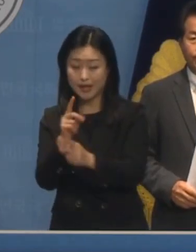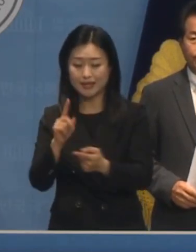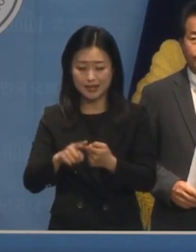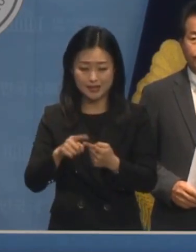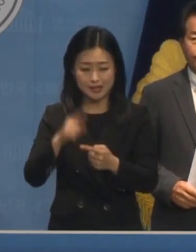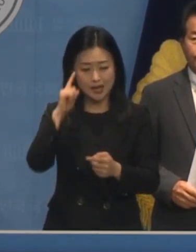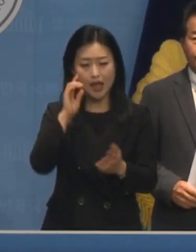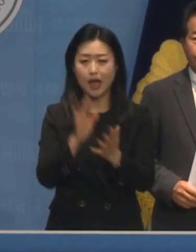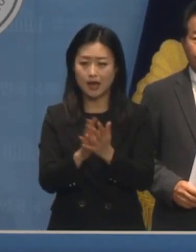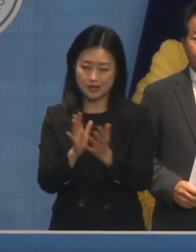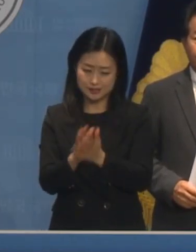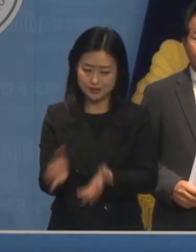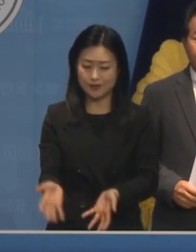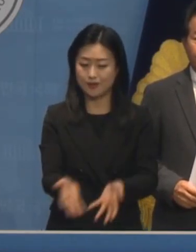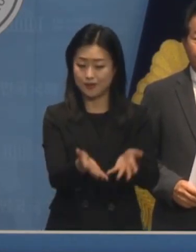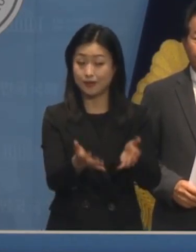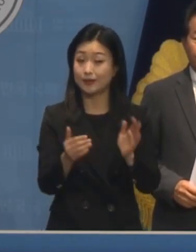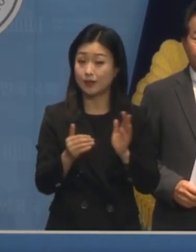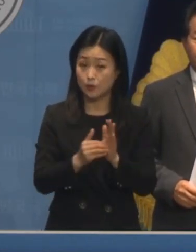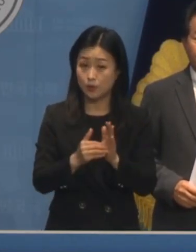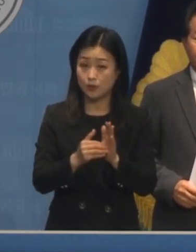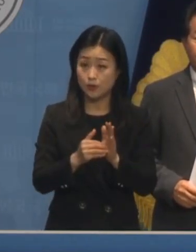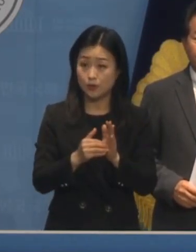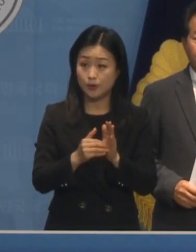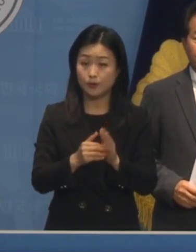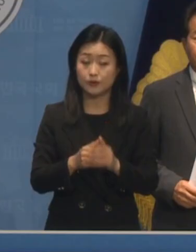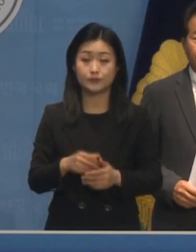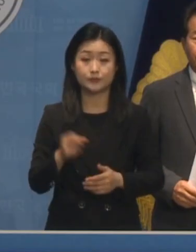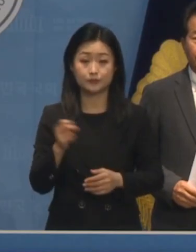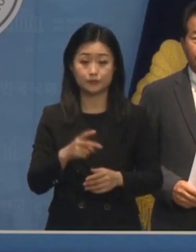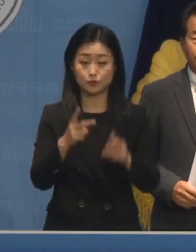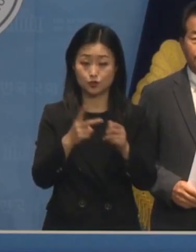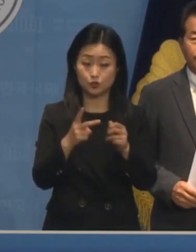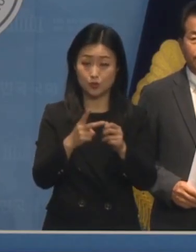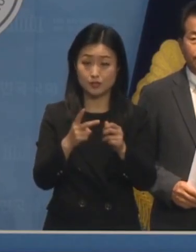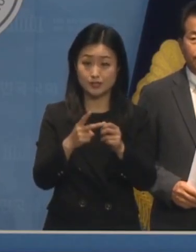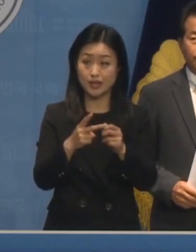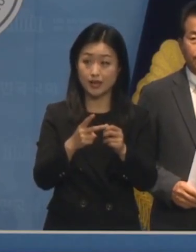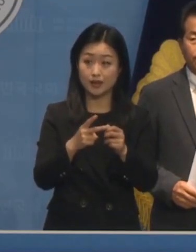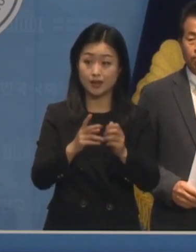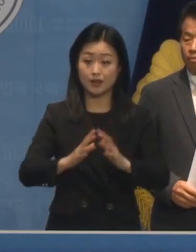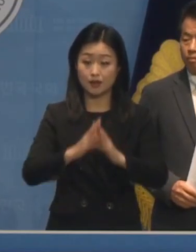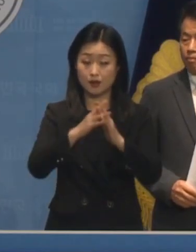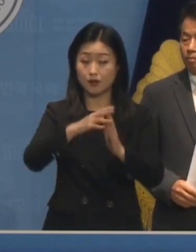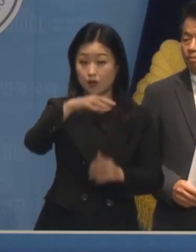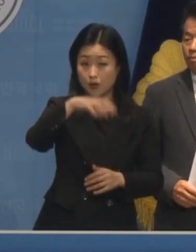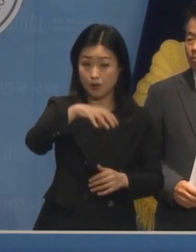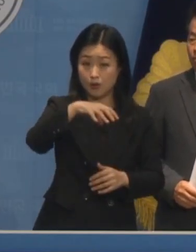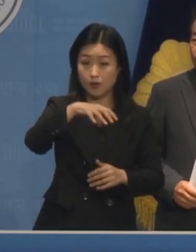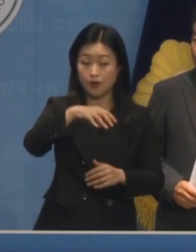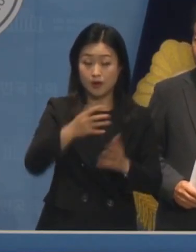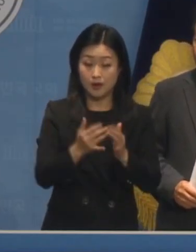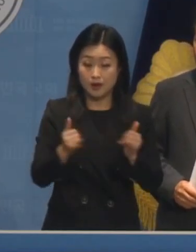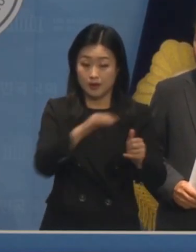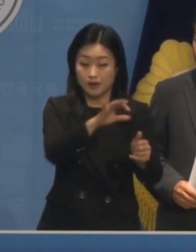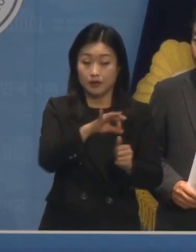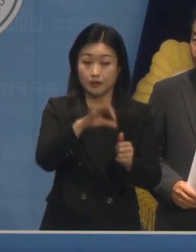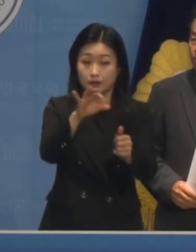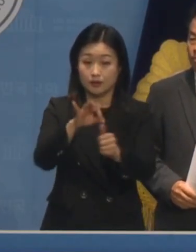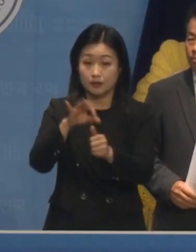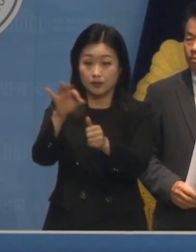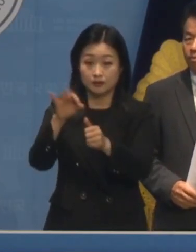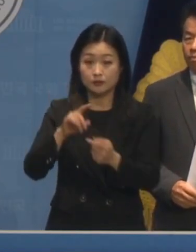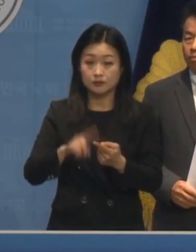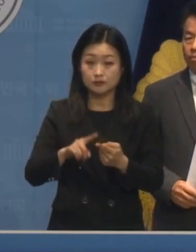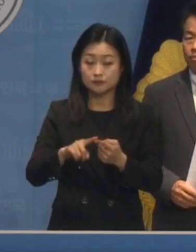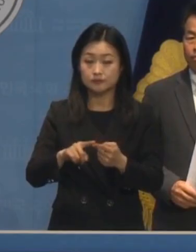무책임한 태도를 보이고 있으며 제 2 터미널 4단계 확장 공사에 따른 인력 충원은